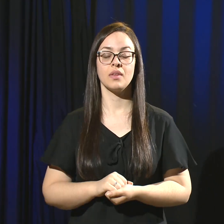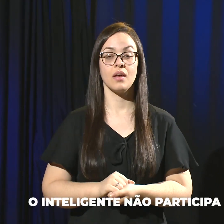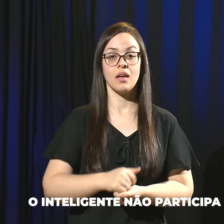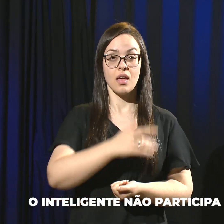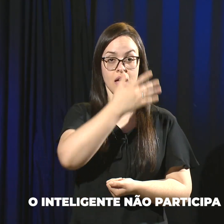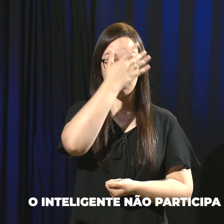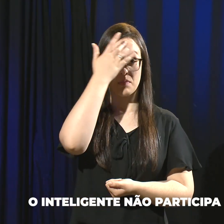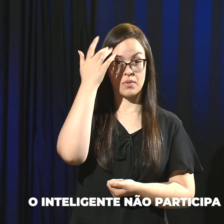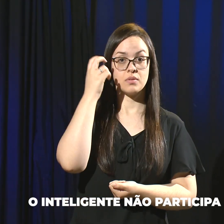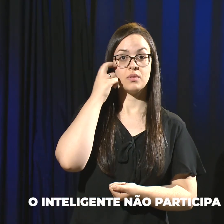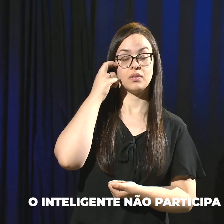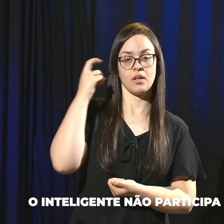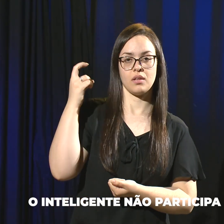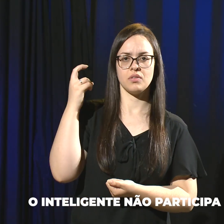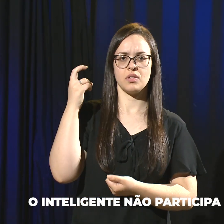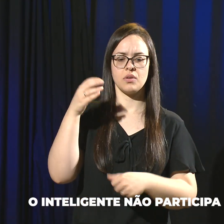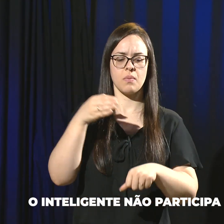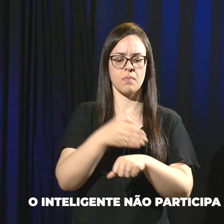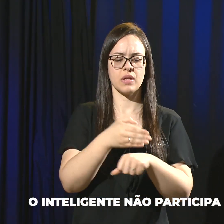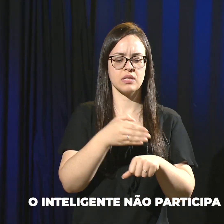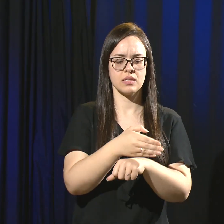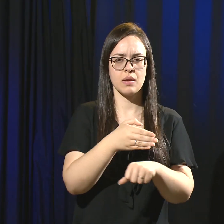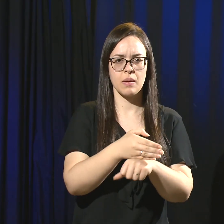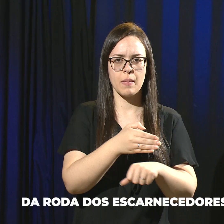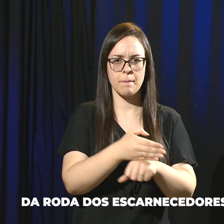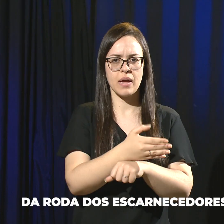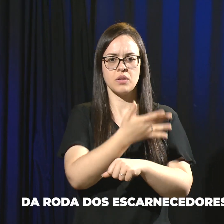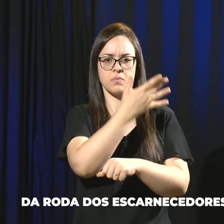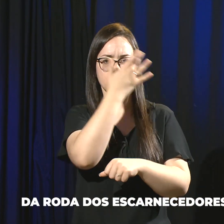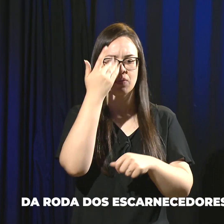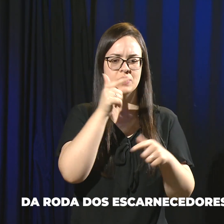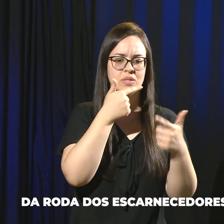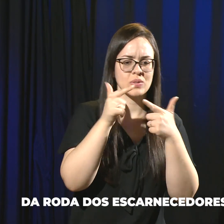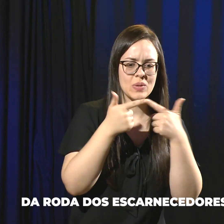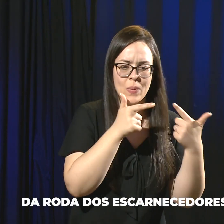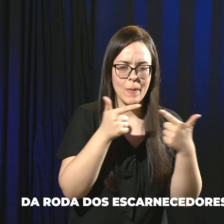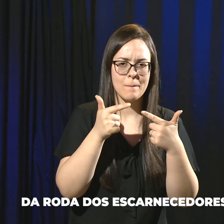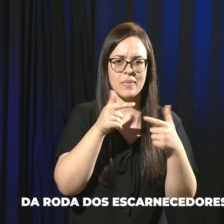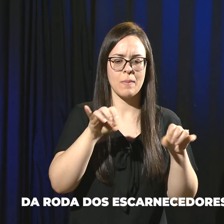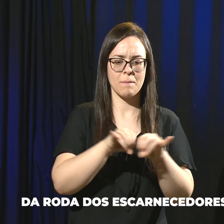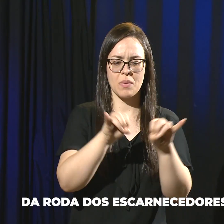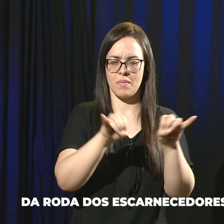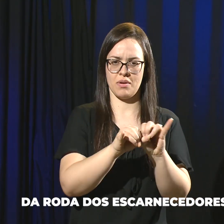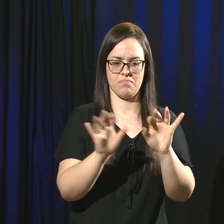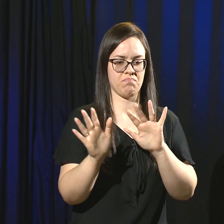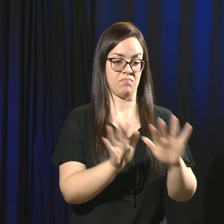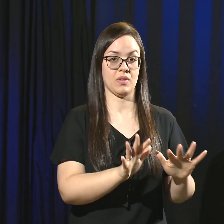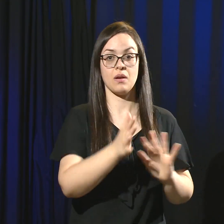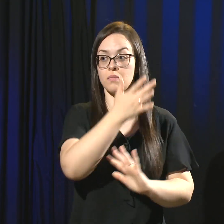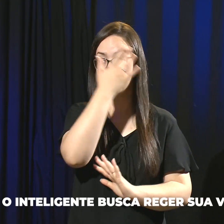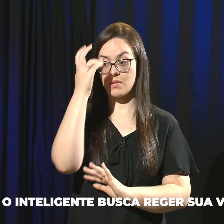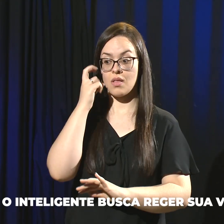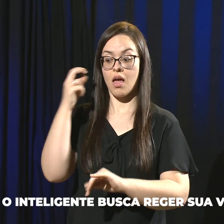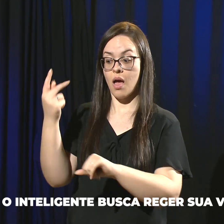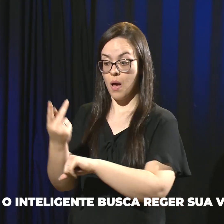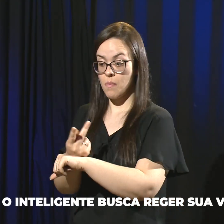o inteligente não participa de roda dos escarnecedores inteligente